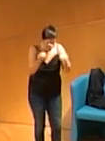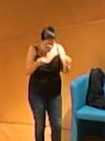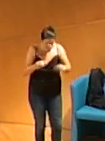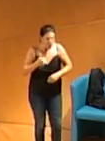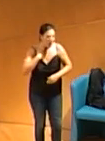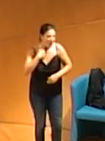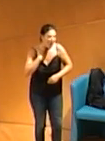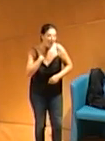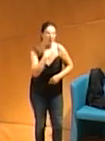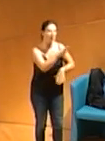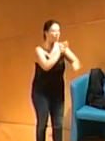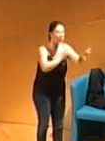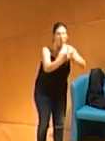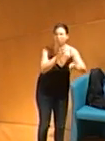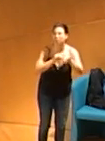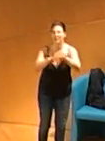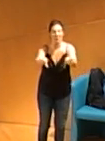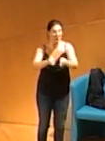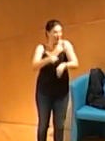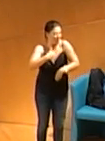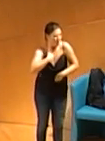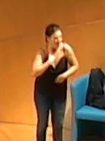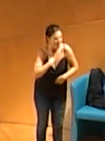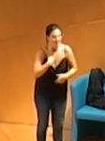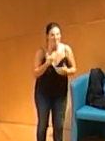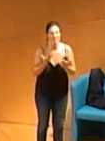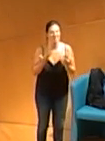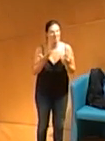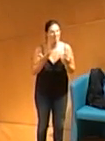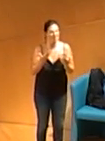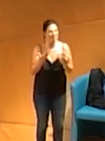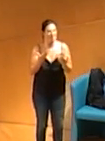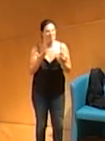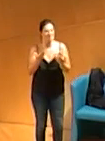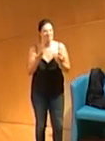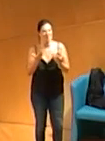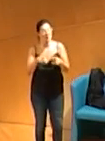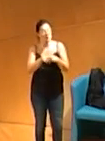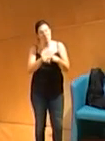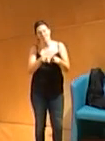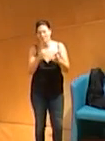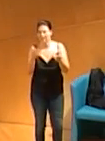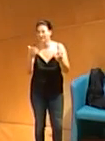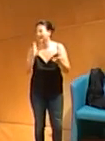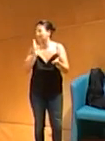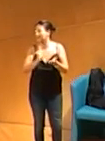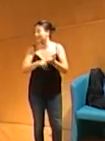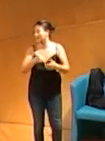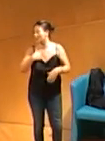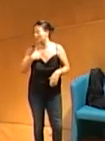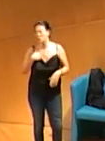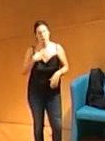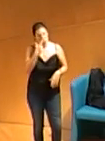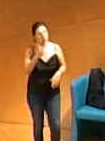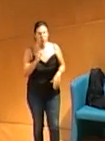familles. J'ai fait aussi un énorme travail, et on en a parlé tout à l'heure, de... je ne me sentais pas légitime,